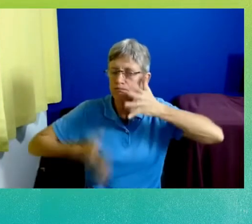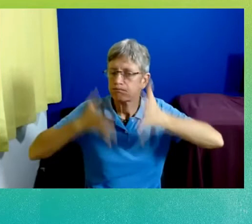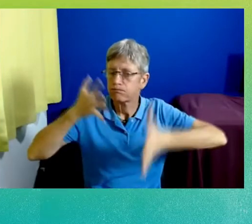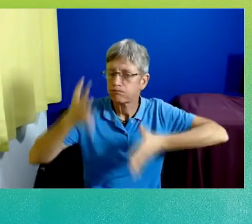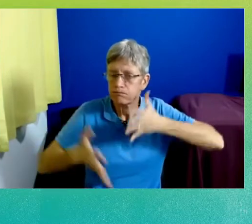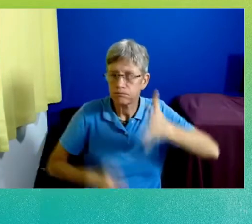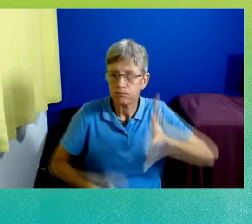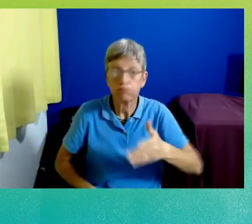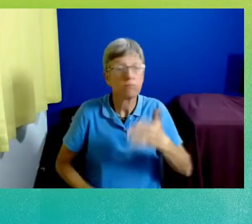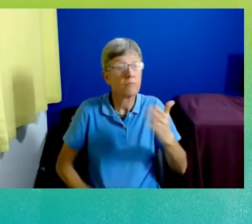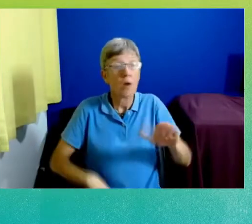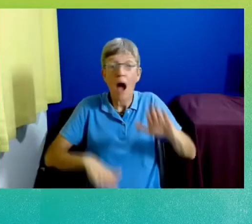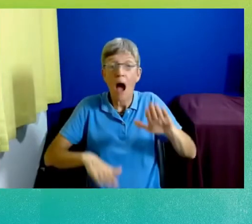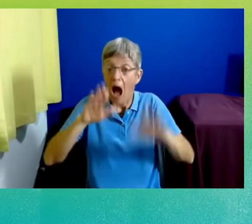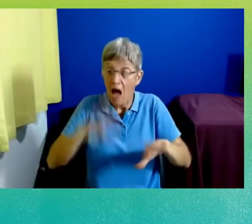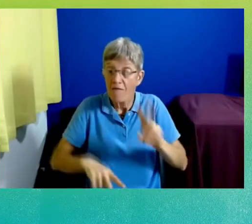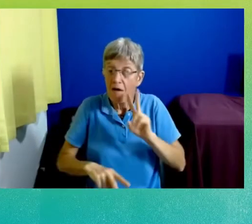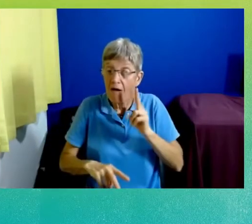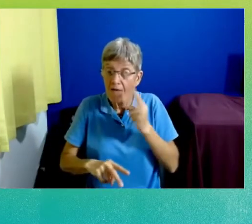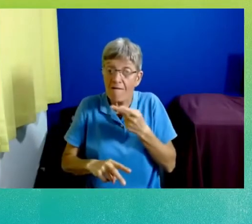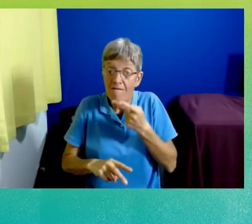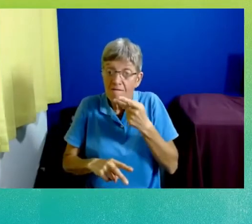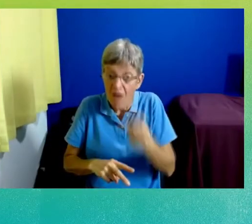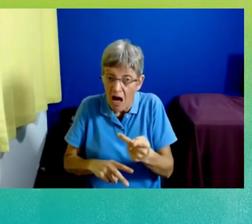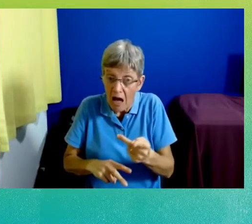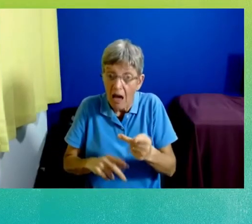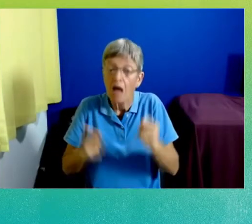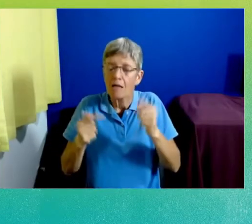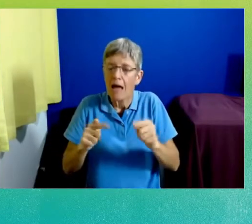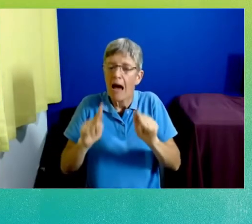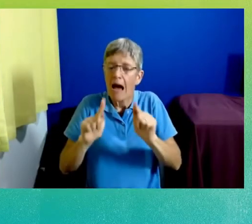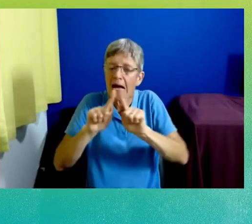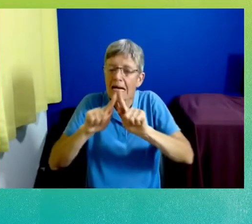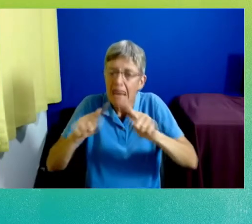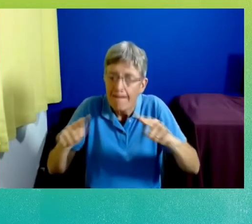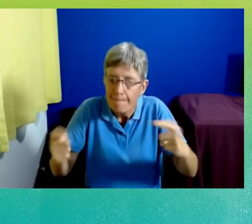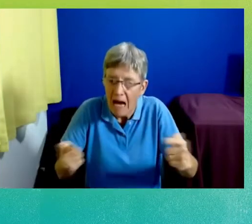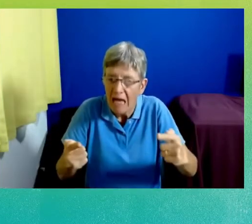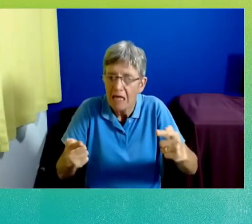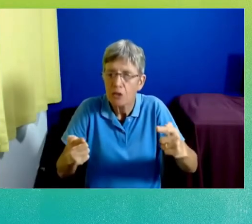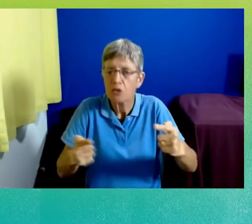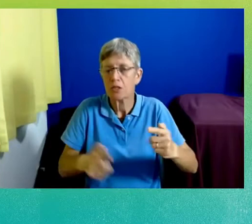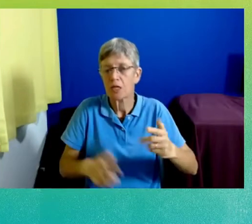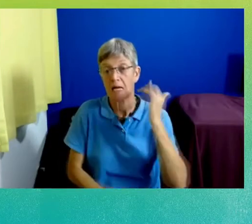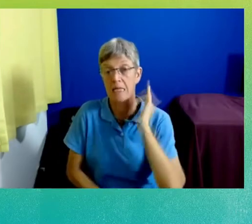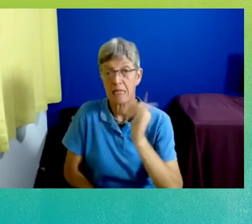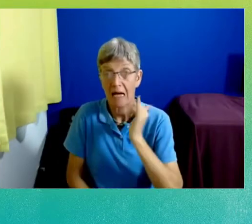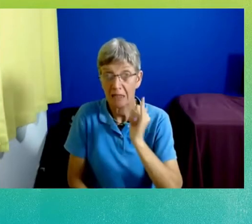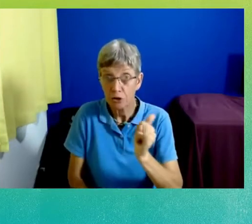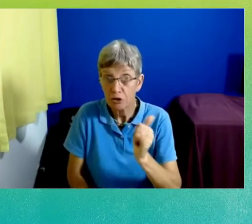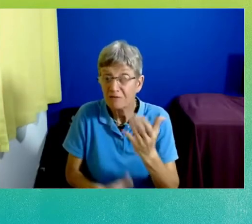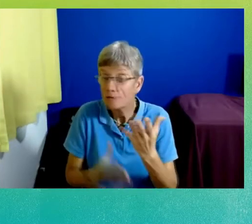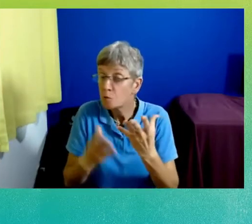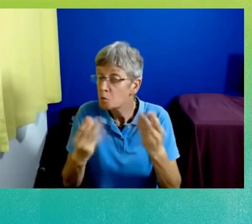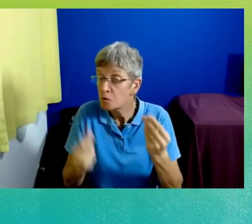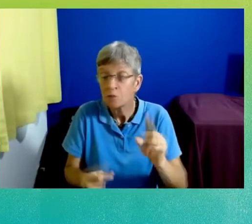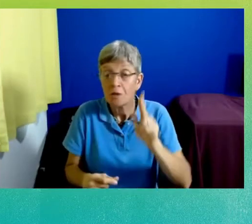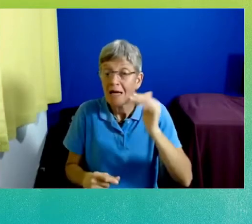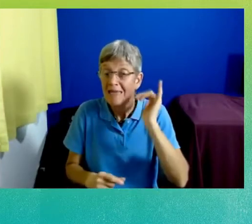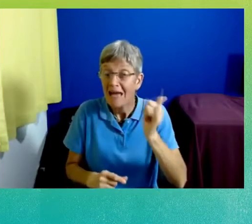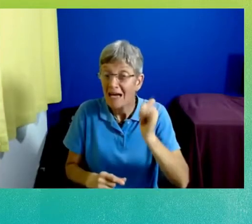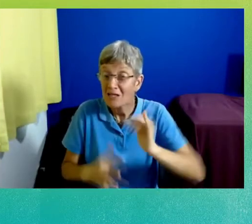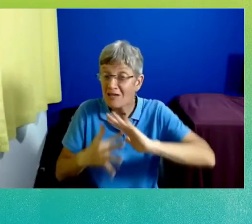tá? Então, assim, é a mesma coisa no cinema. Quando a gente fala da gramática,